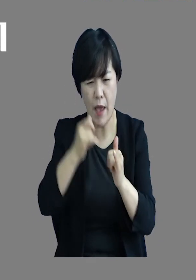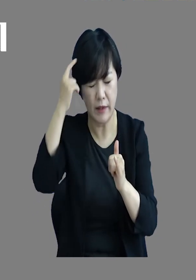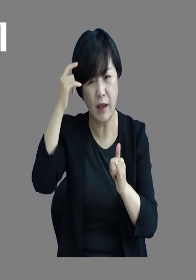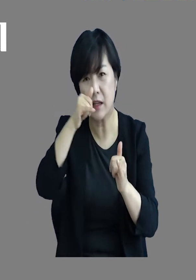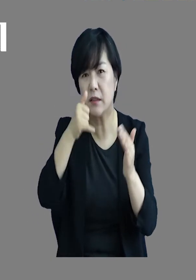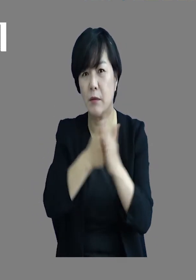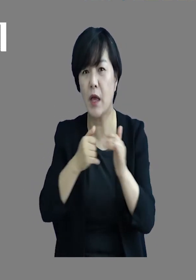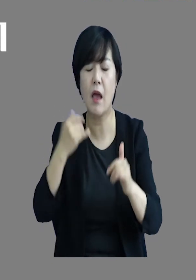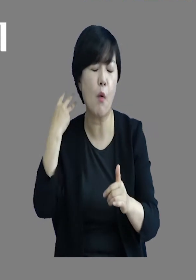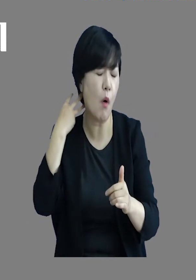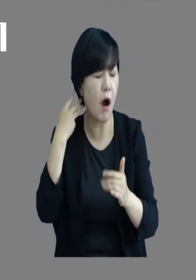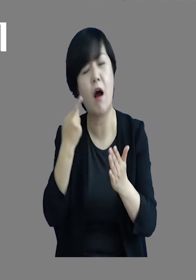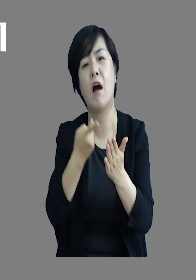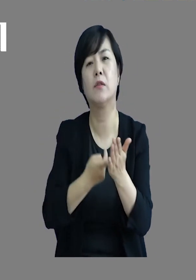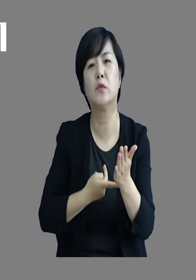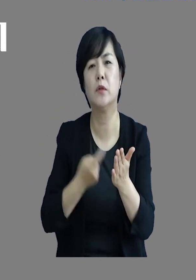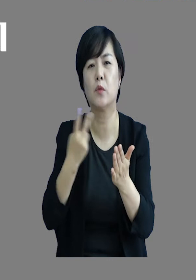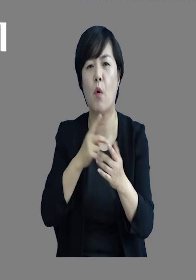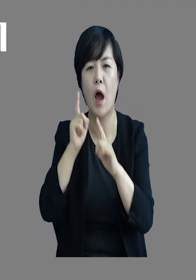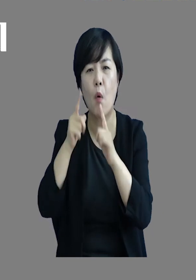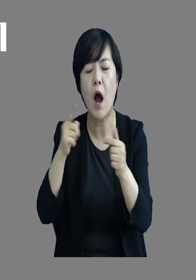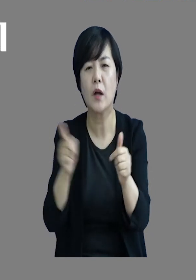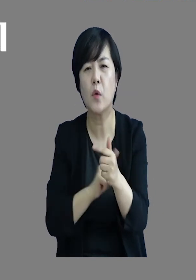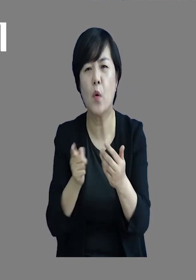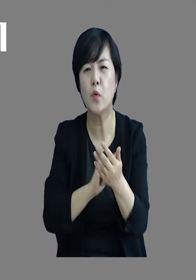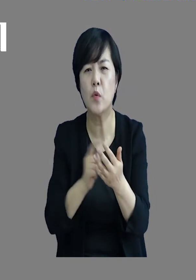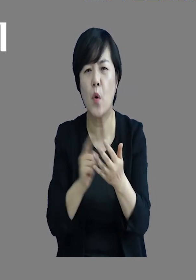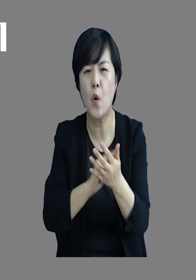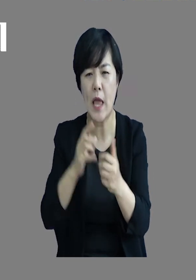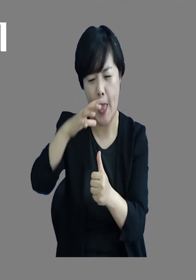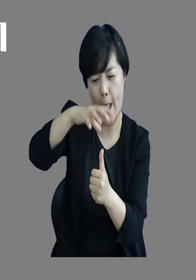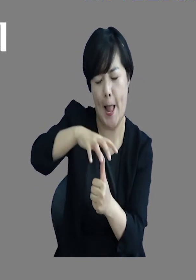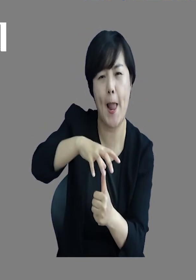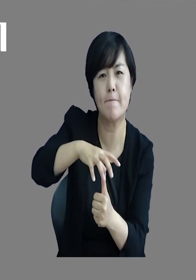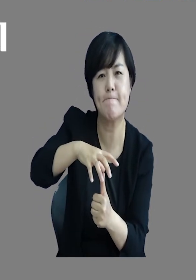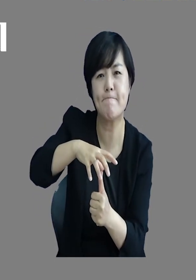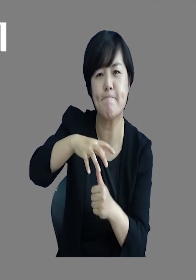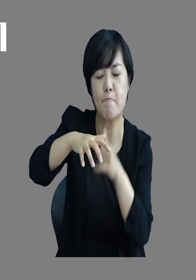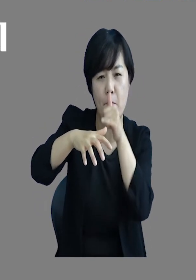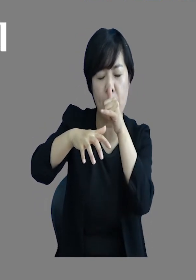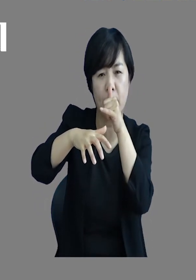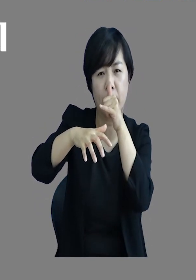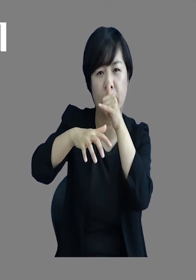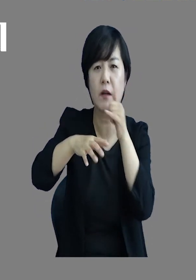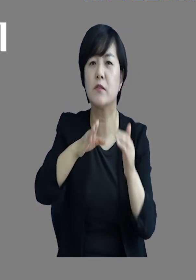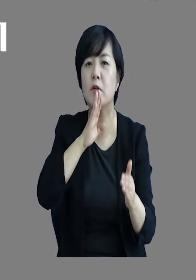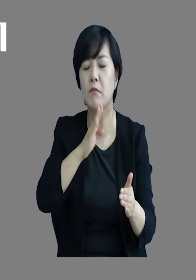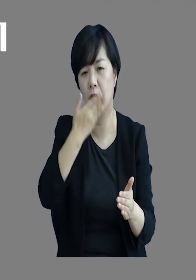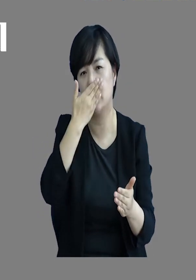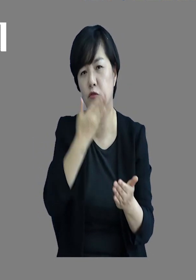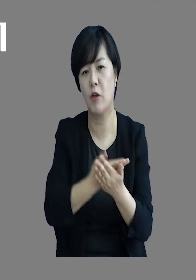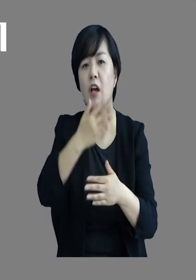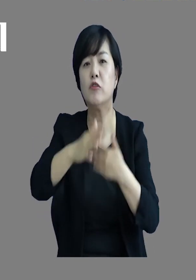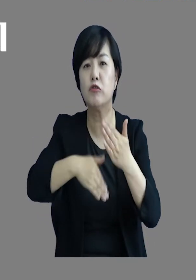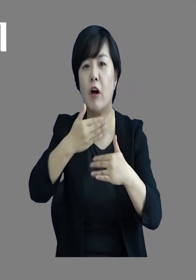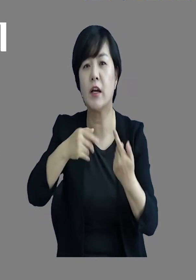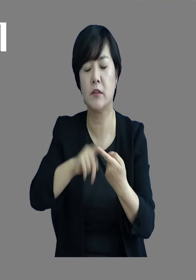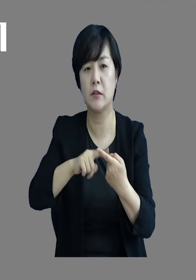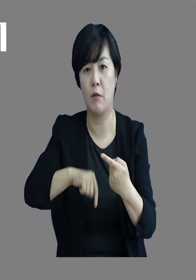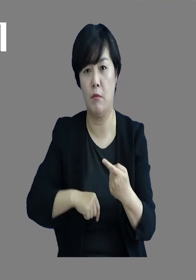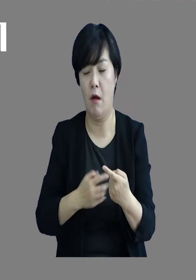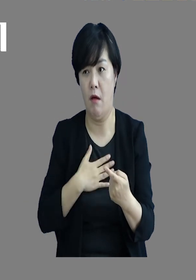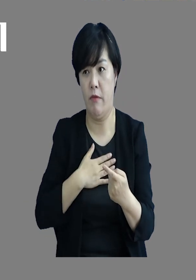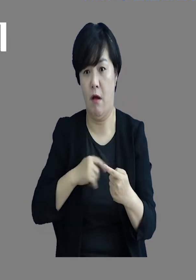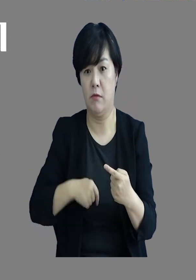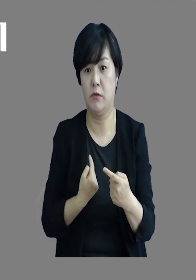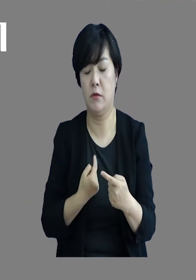때문에 인공와우 이식 수술이나 또는 구화교육에 함몰돼 가지고 있고, 정말 중요한 수어를 본인들이